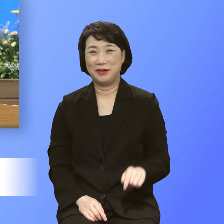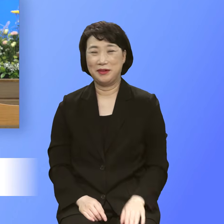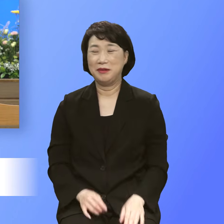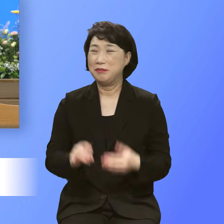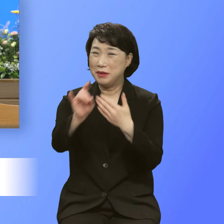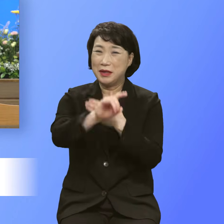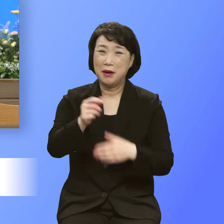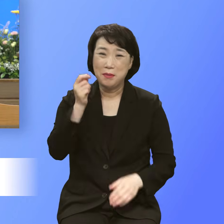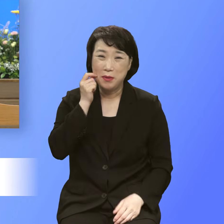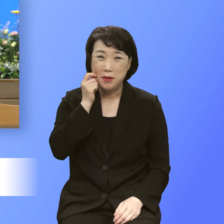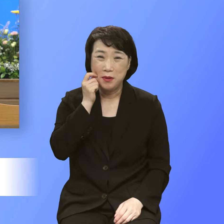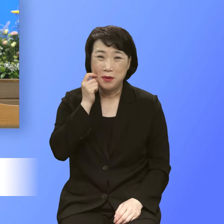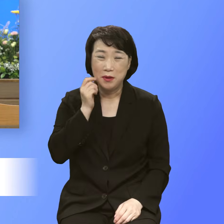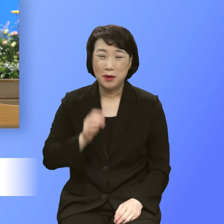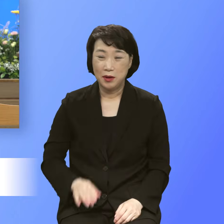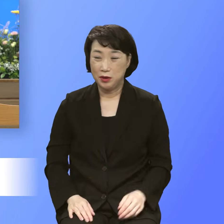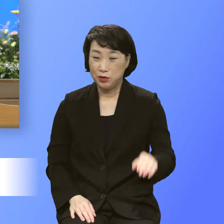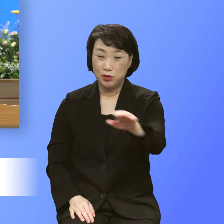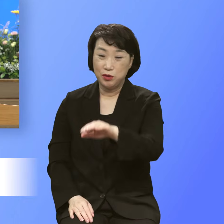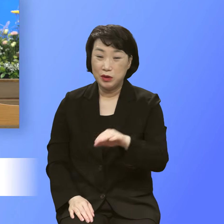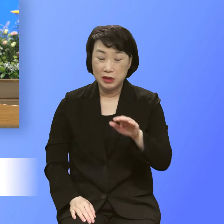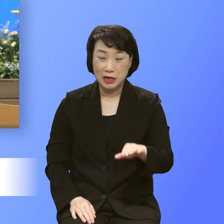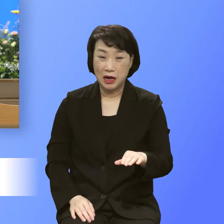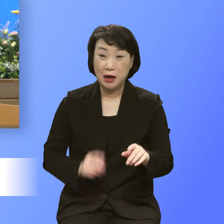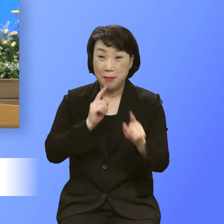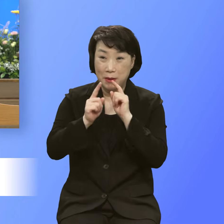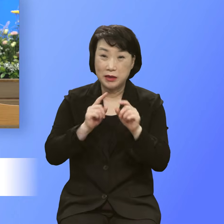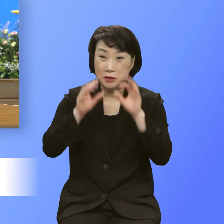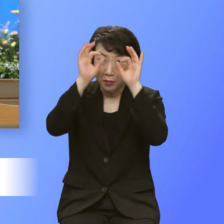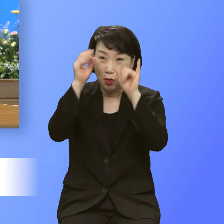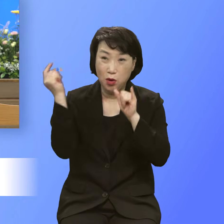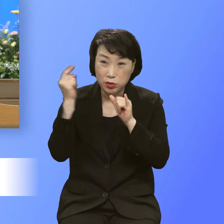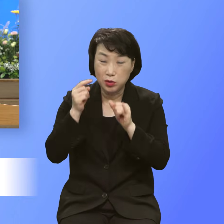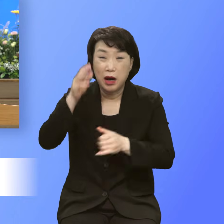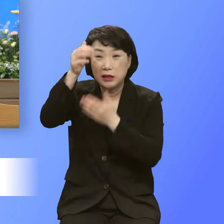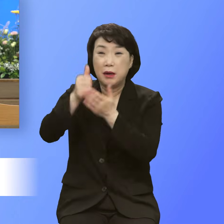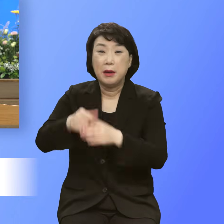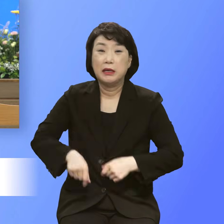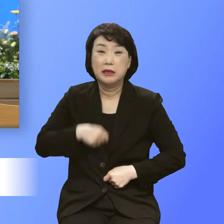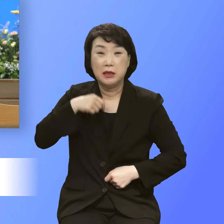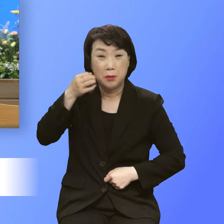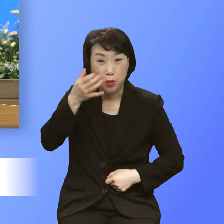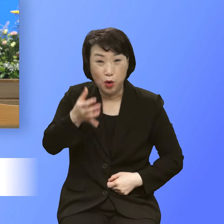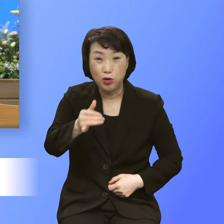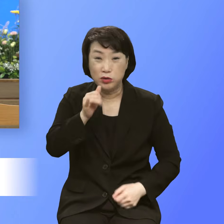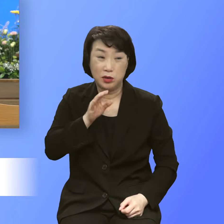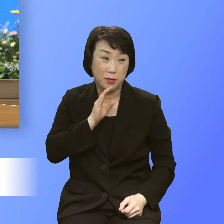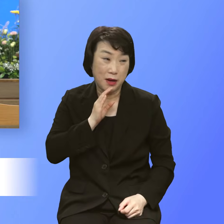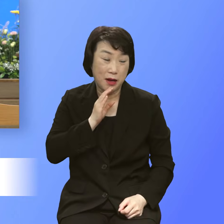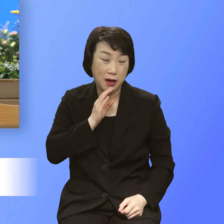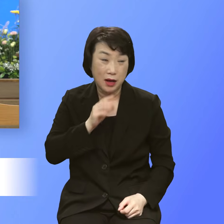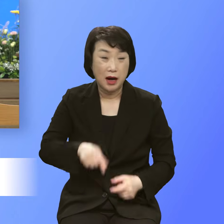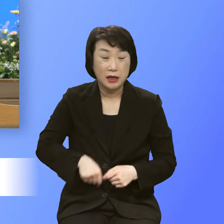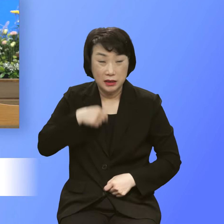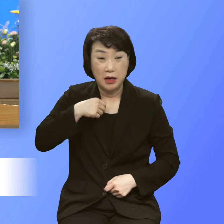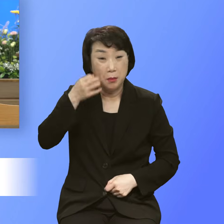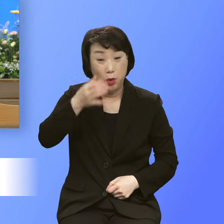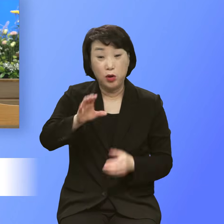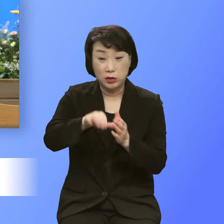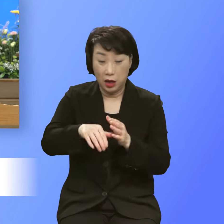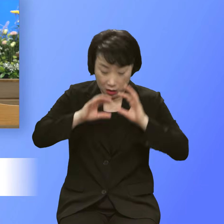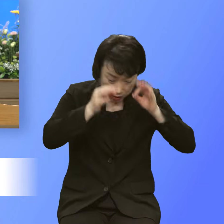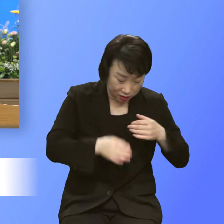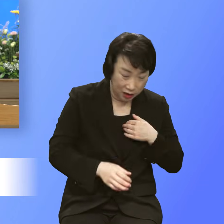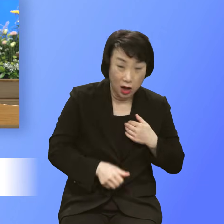핑계할 수 없다. 우리는 죄를 말씀을 통해서 하나님의 의가 드러나고, 의가 드러나니 내